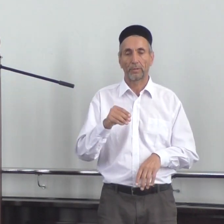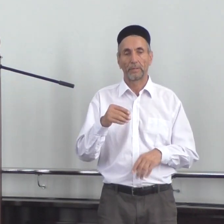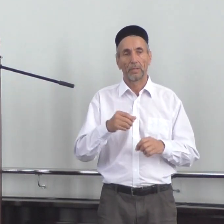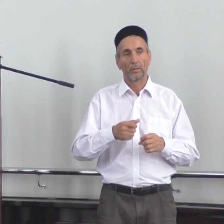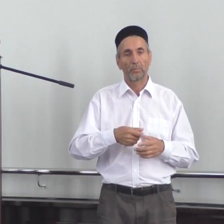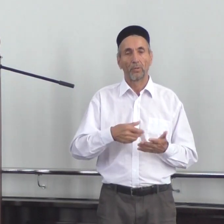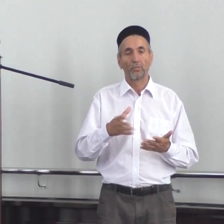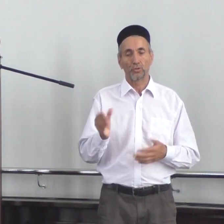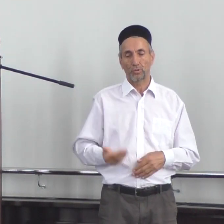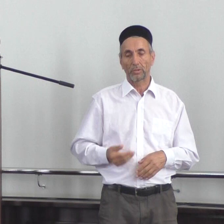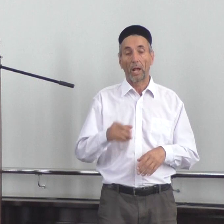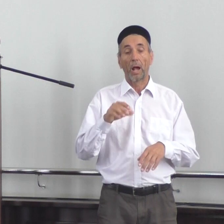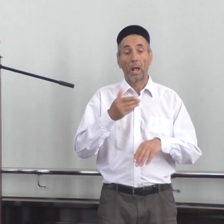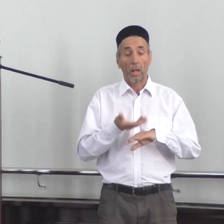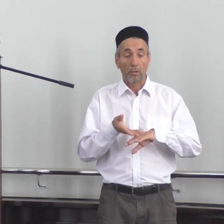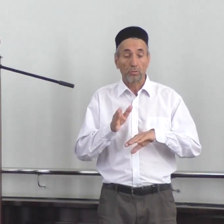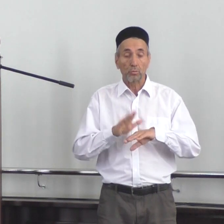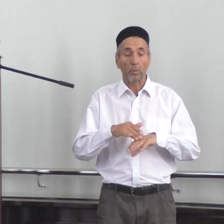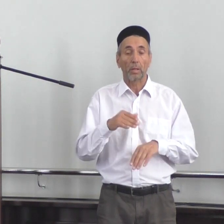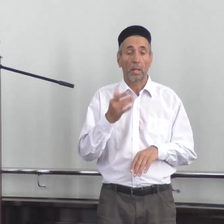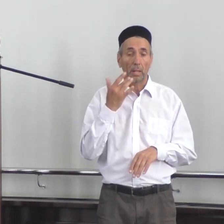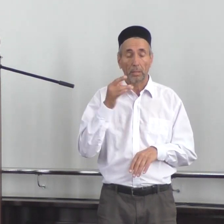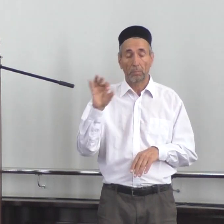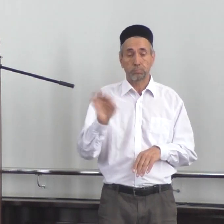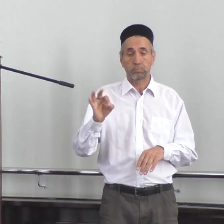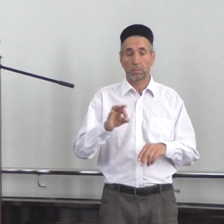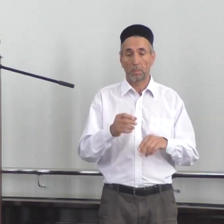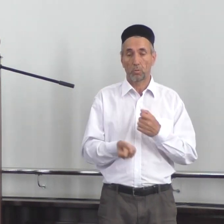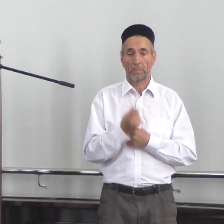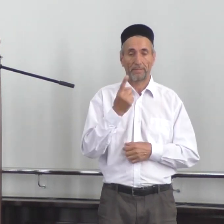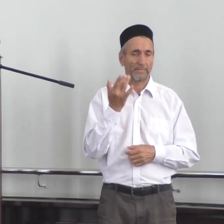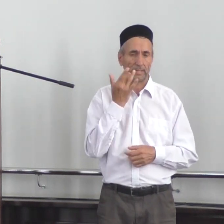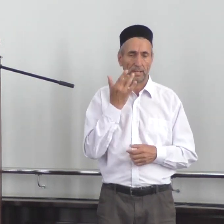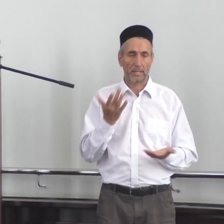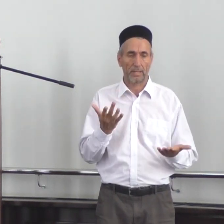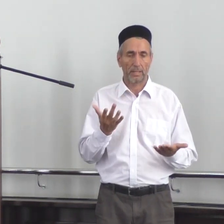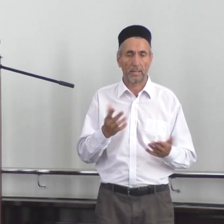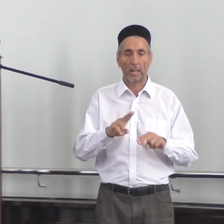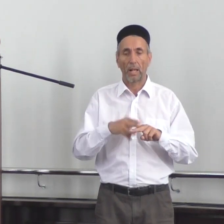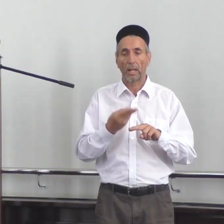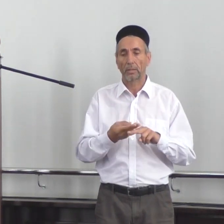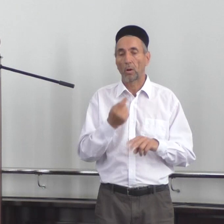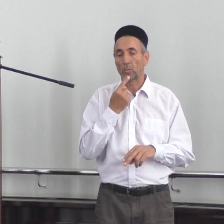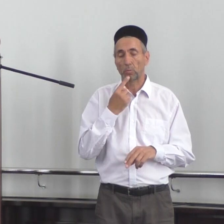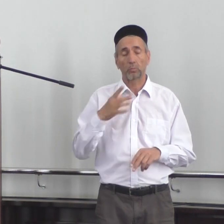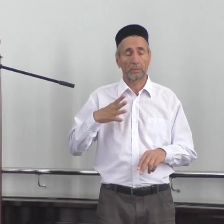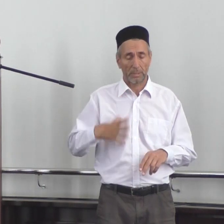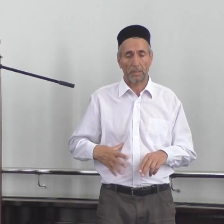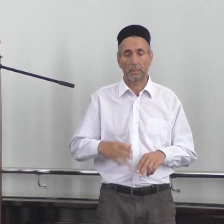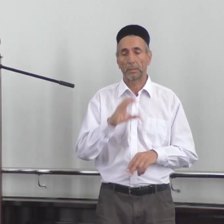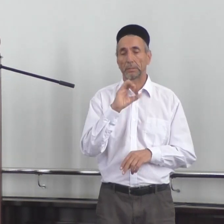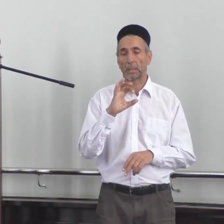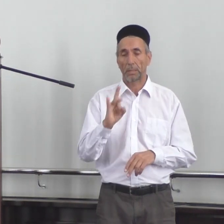ут янсын әле. Җәмәгать авырлык ул хас дигән әйбер ул булырга тиеш. Авырлыкны үтәп, без